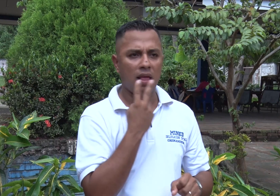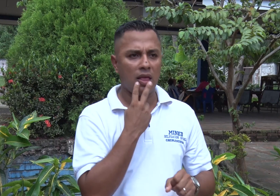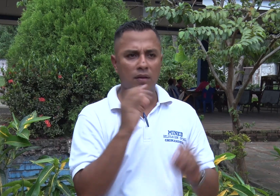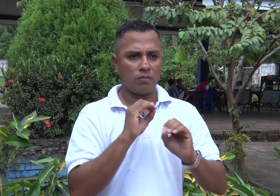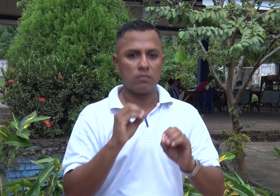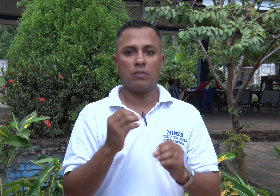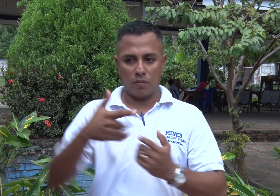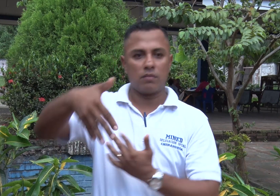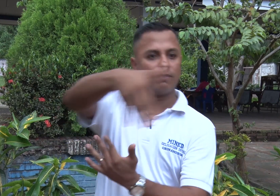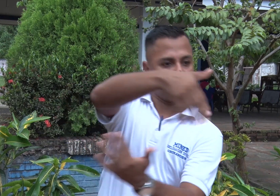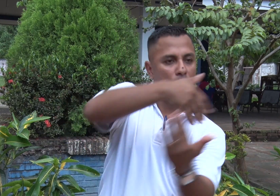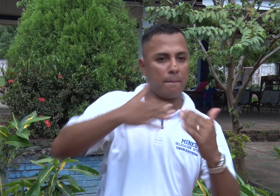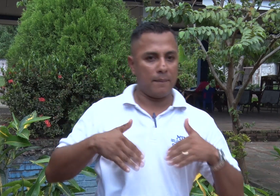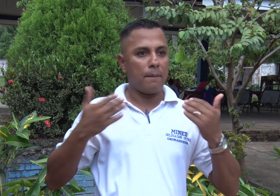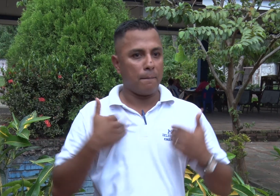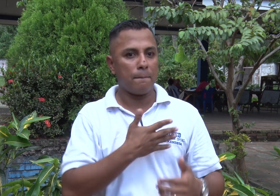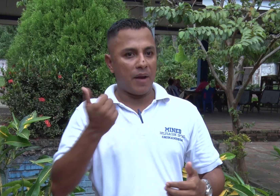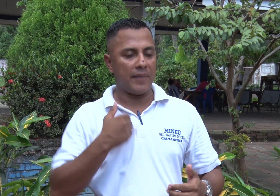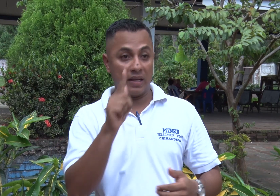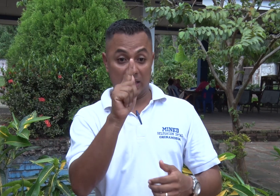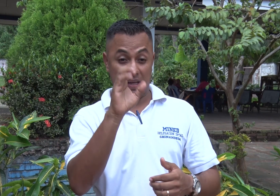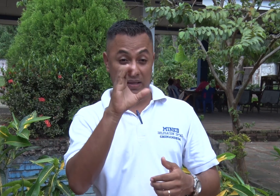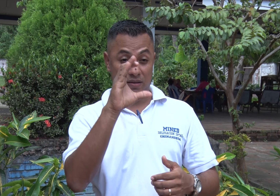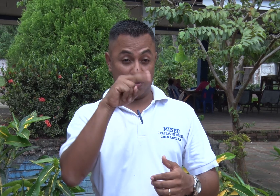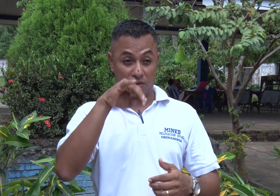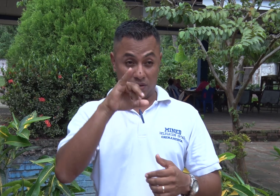nos hemos ido relacionando y nos hemos ido comunicando.